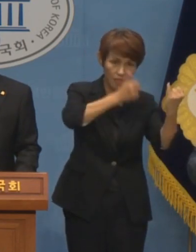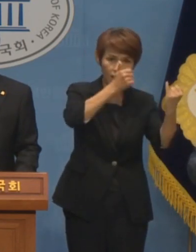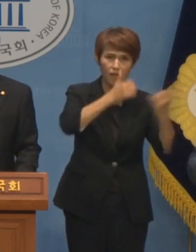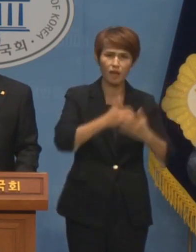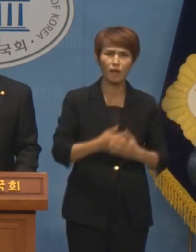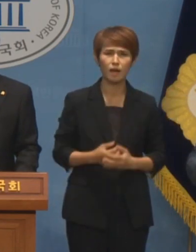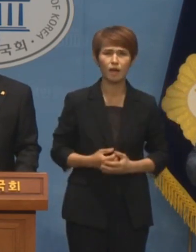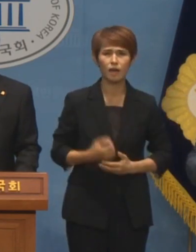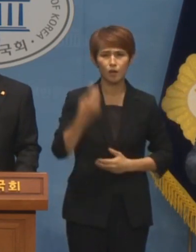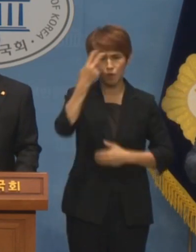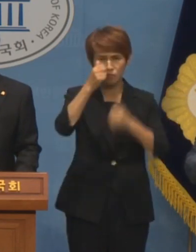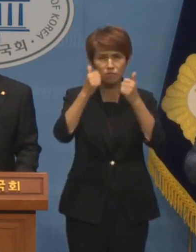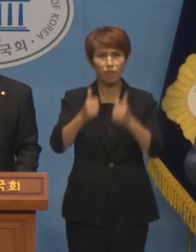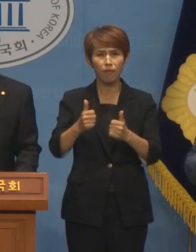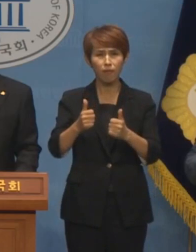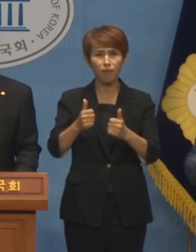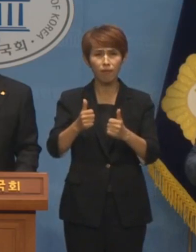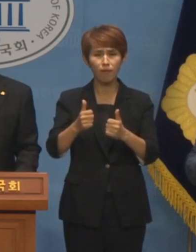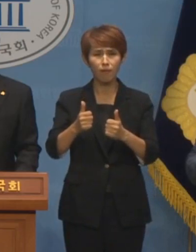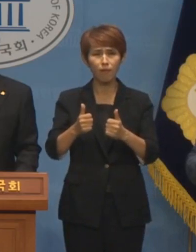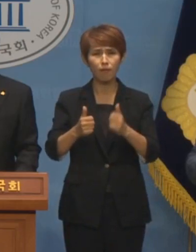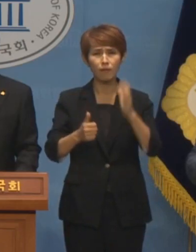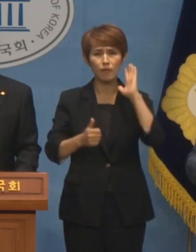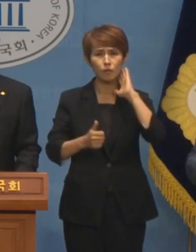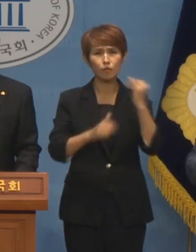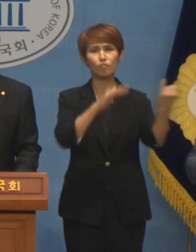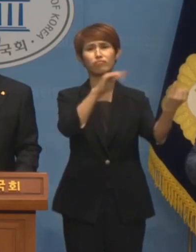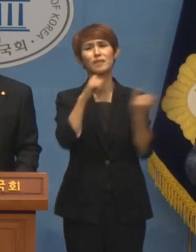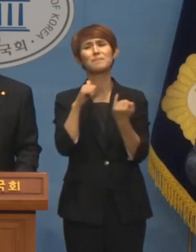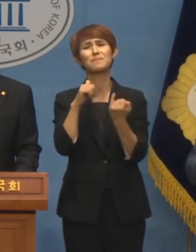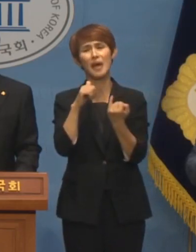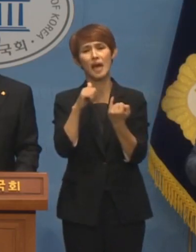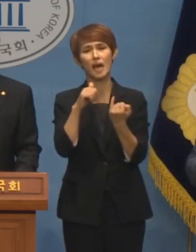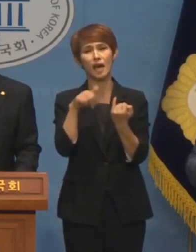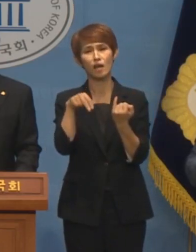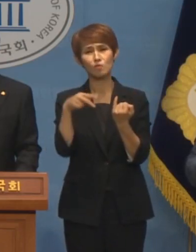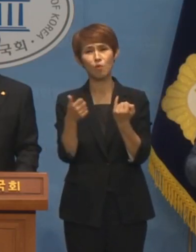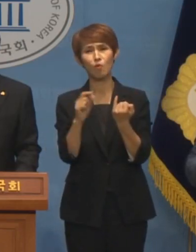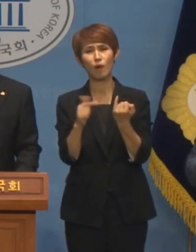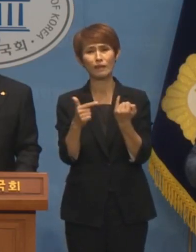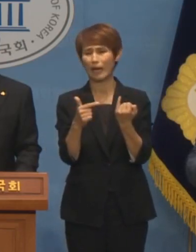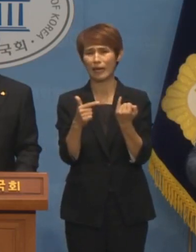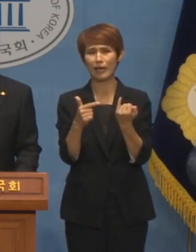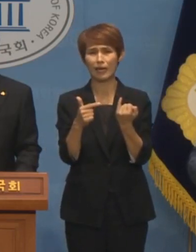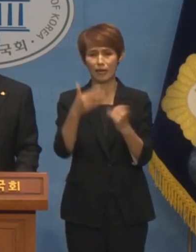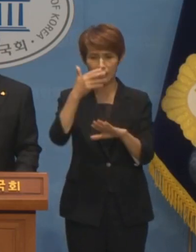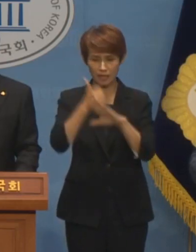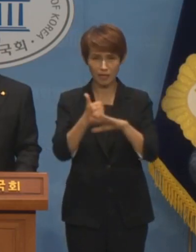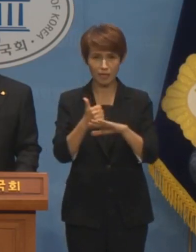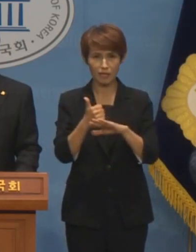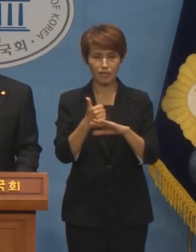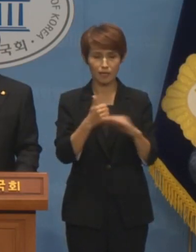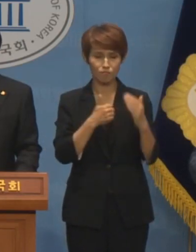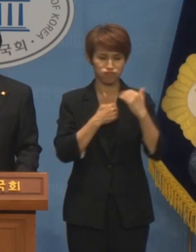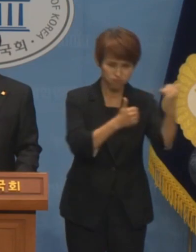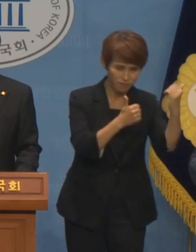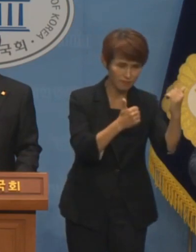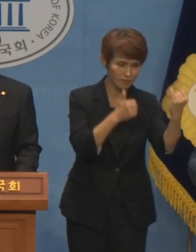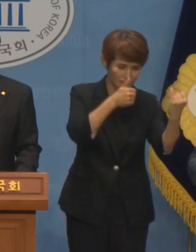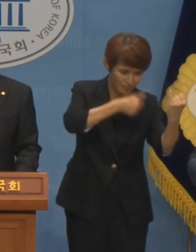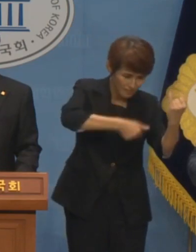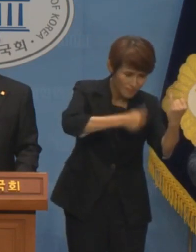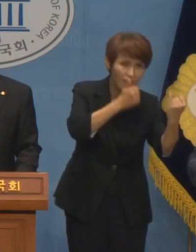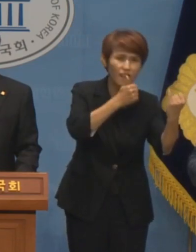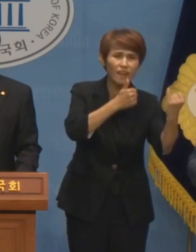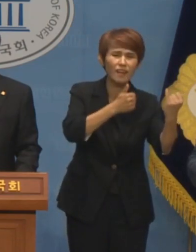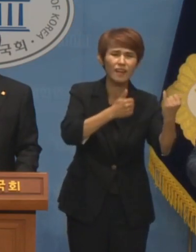정치검사들이 김건희 여사를 소환했다고 했는데 소환한 것이 아니라 아련한 것이죠. 있을 수